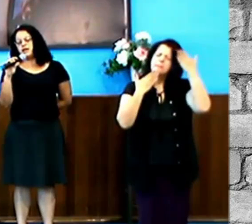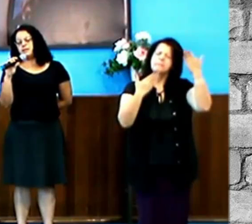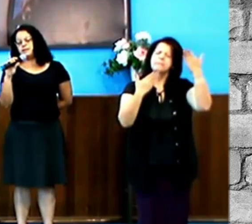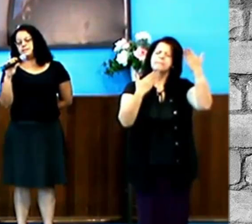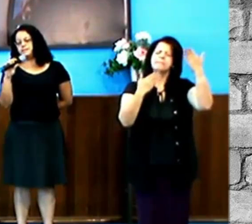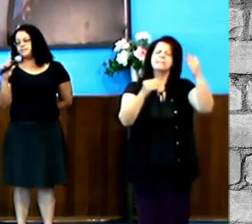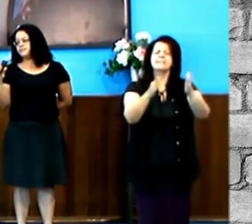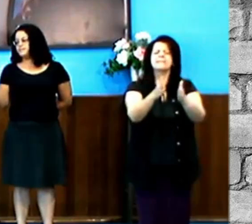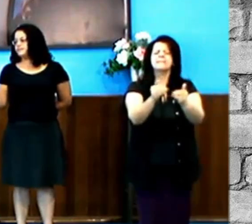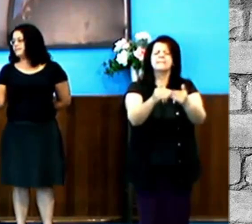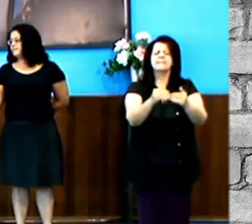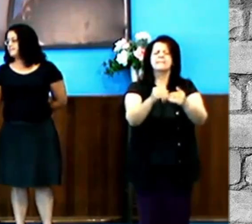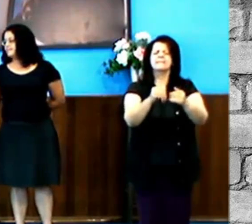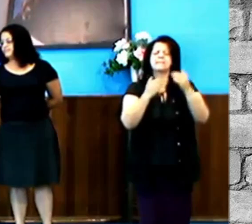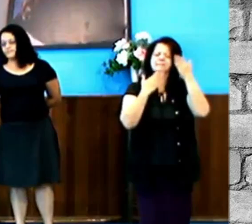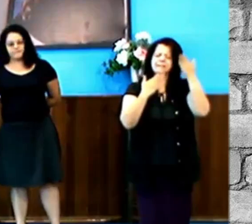Jesus. Amém.